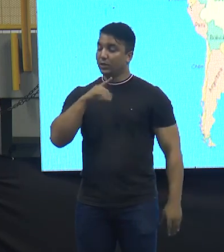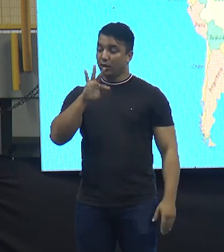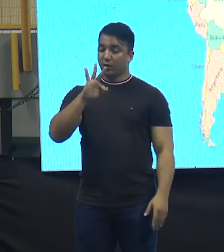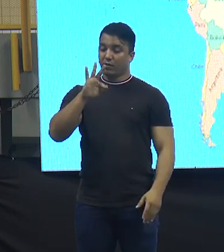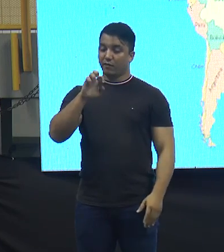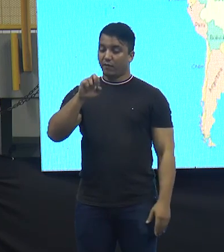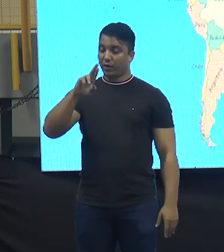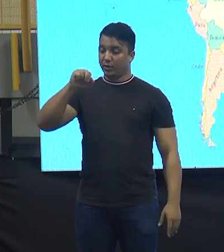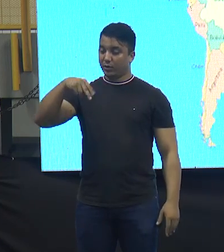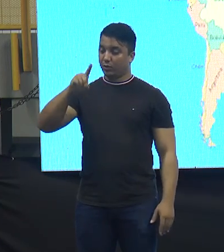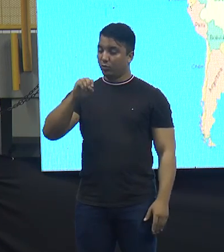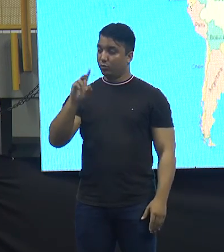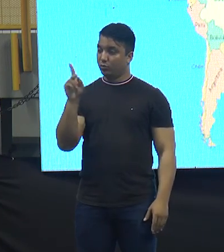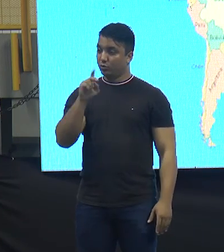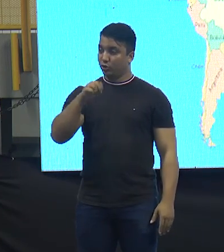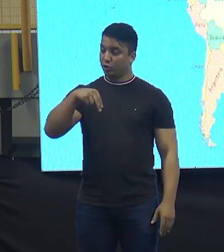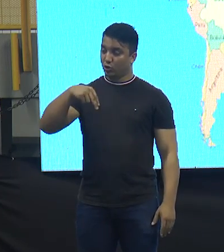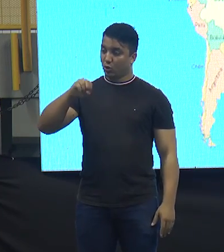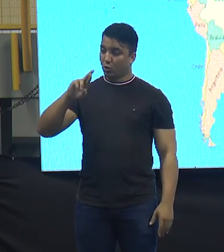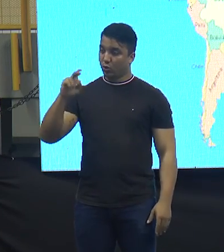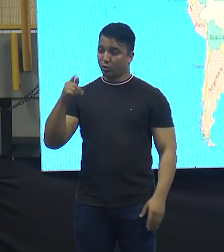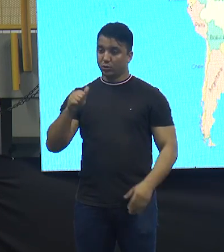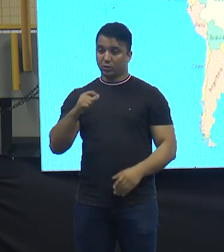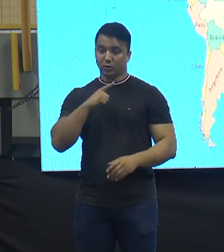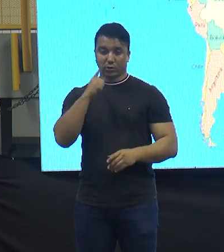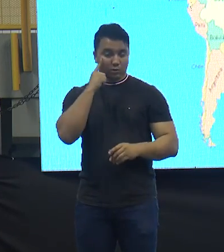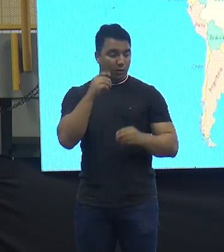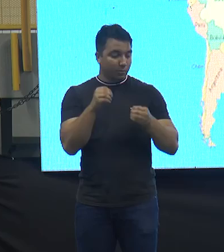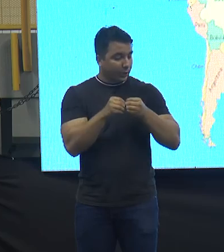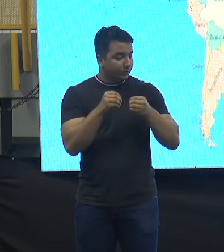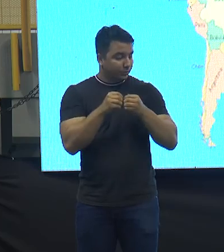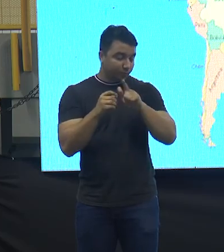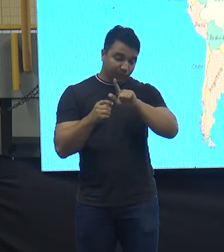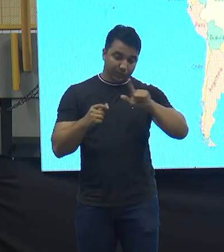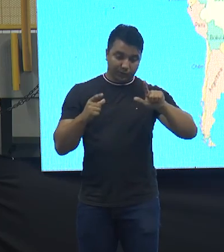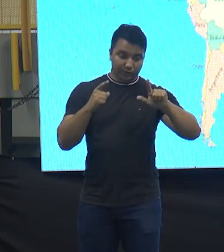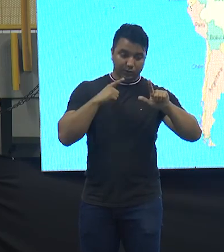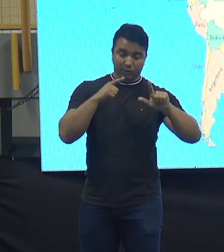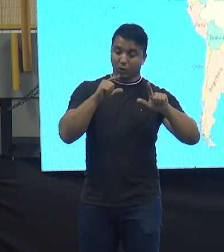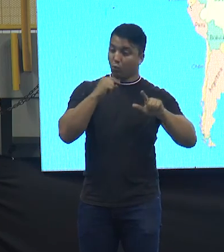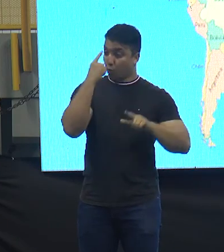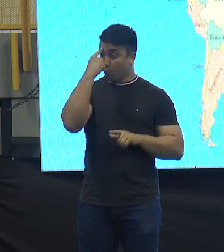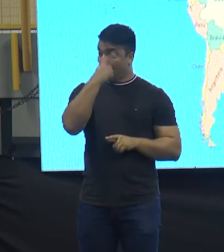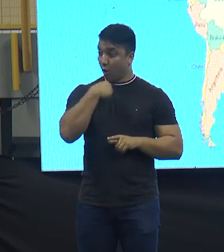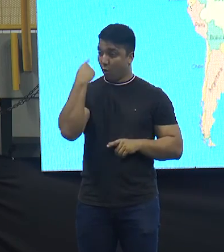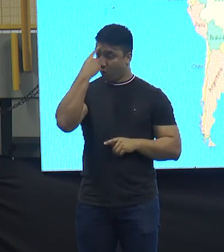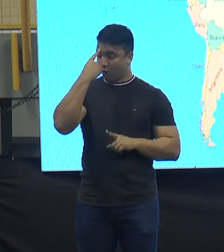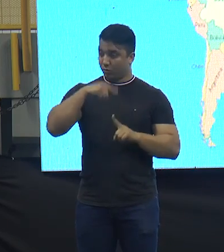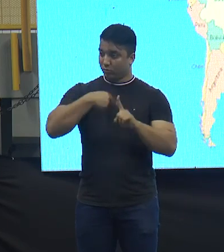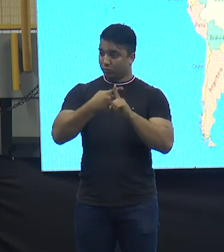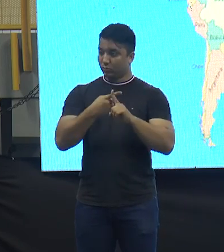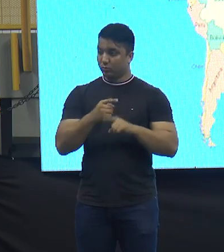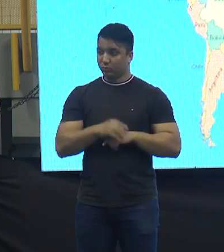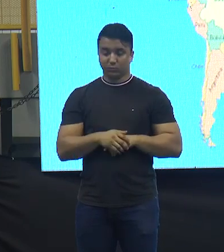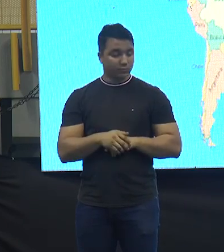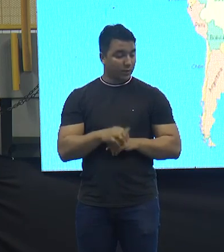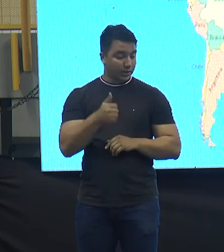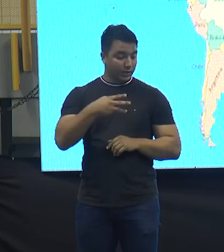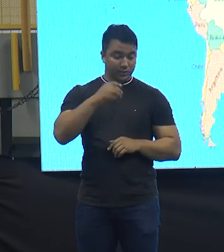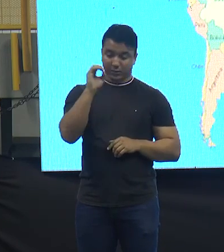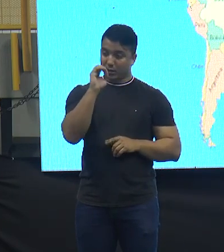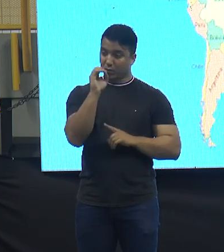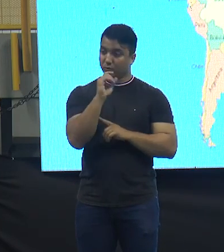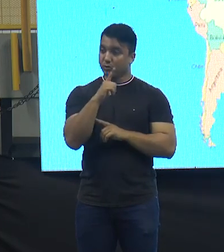acréscimo horário. Fernando de Noronha está a leste de Fortaleza. Tá? Um acréscimo de 1 hora, que corresponde a 15 graus. E o que é que